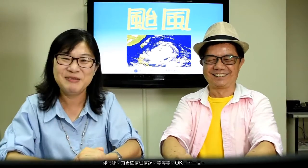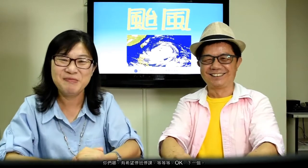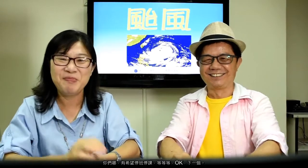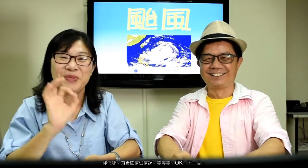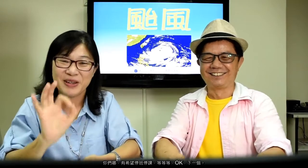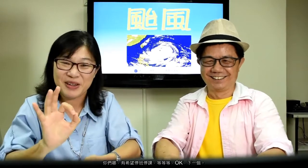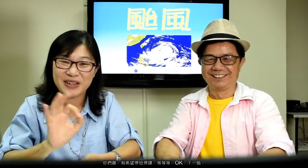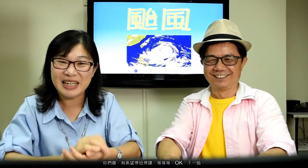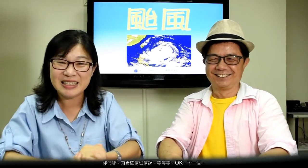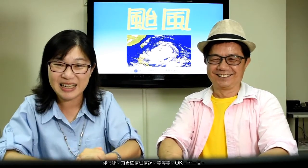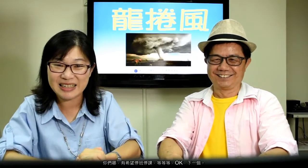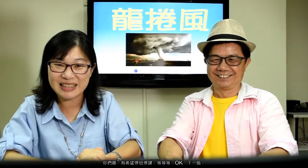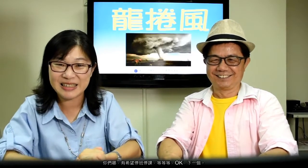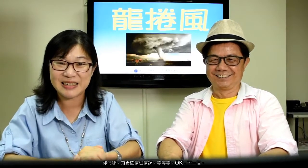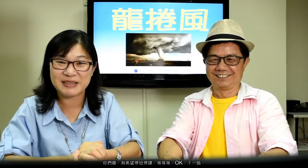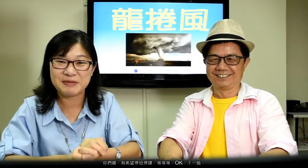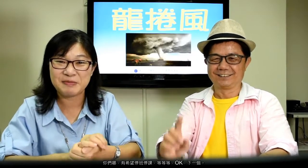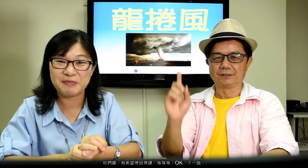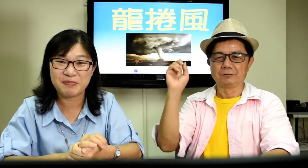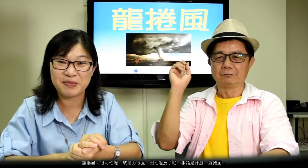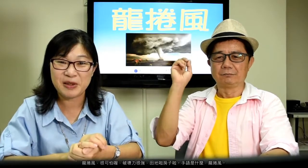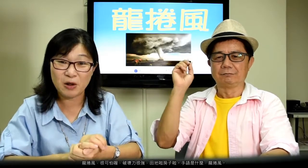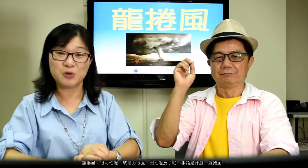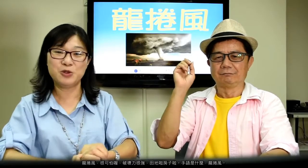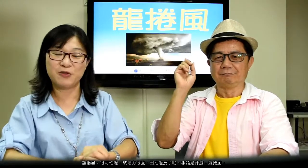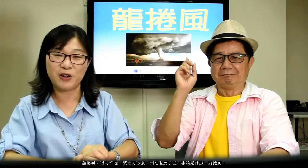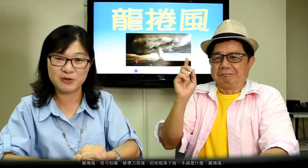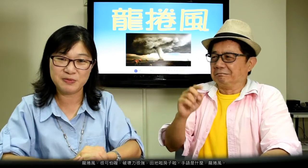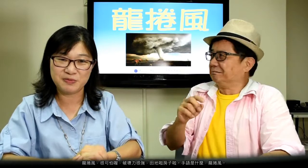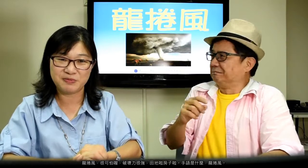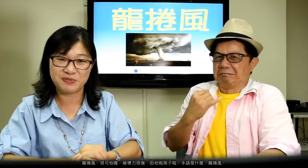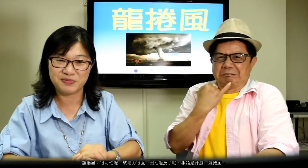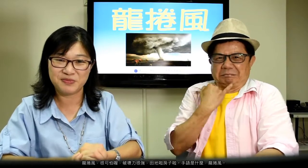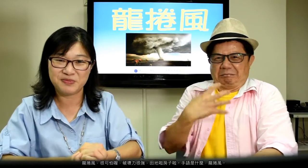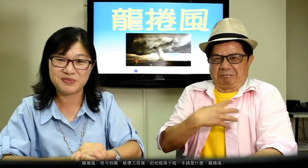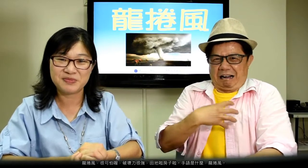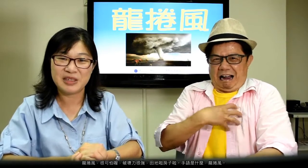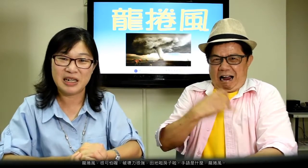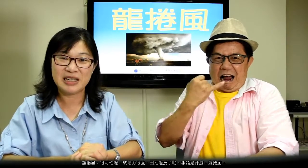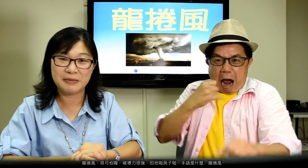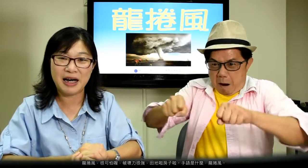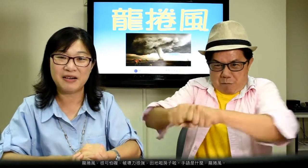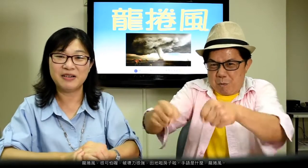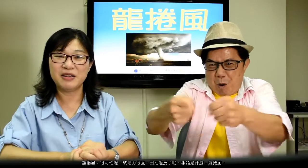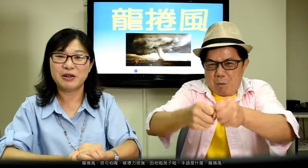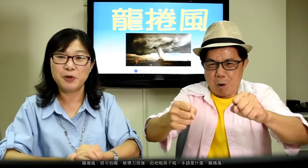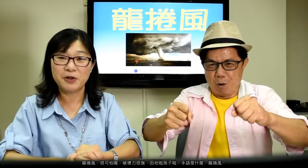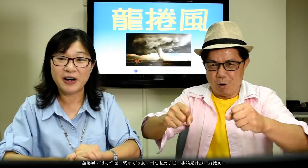等 ，OK， 下一个龙卷风，嗯， 很可怕哦，破坏